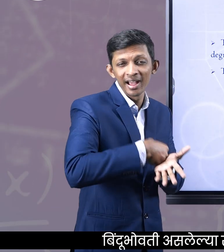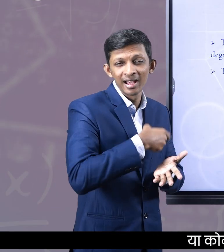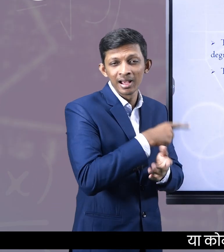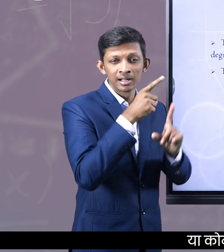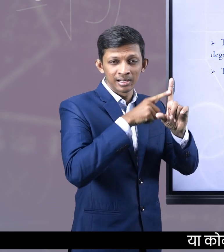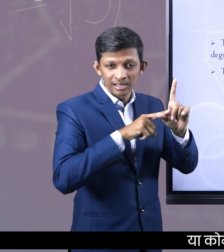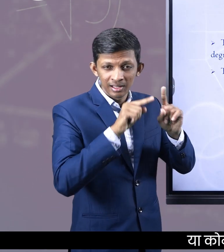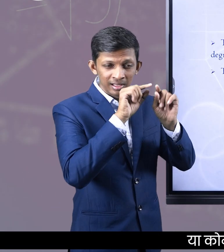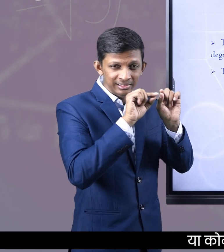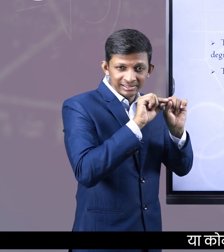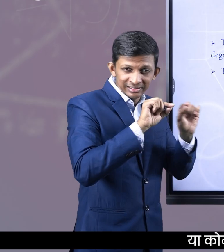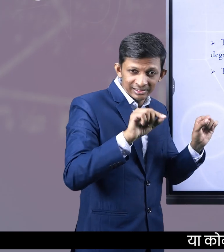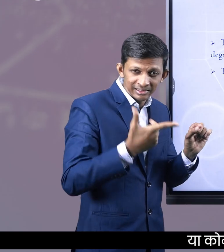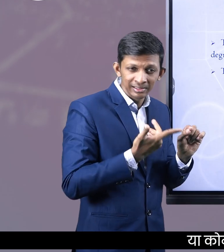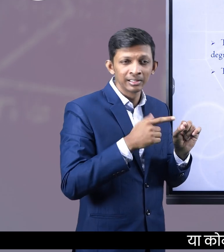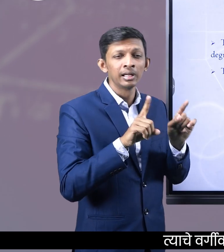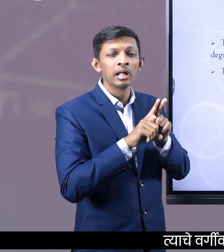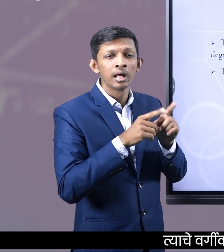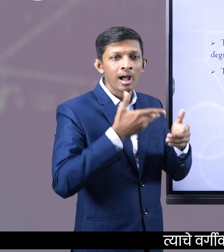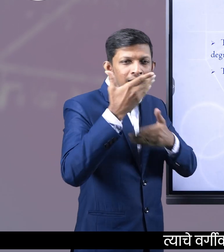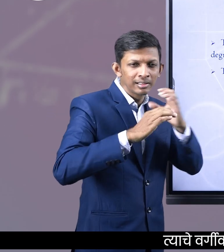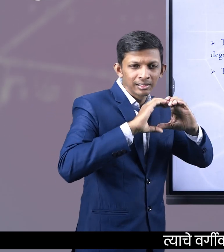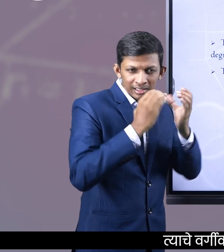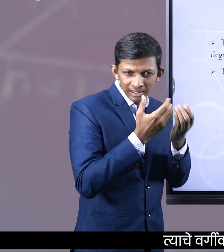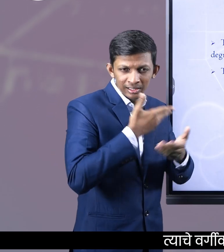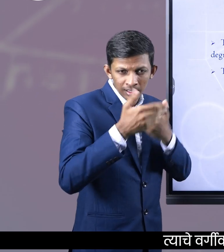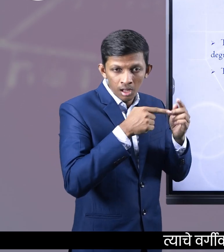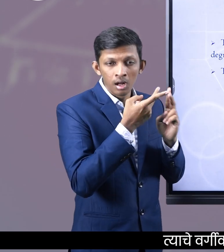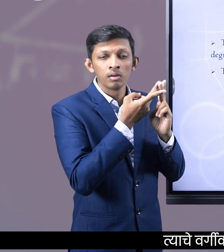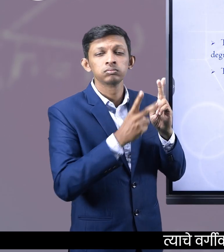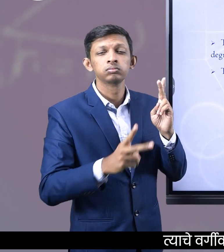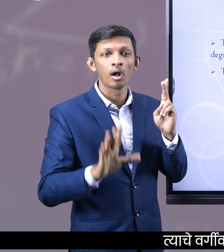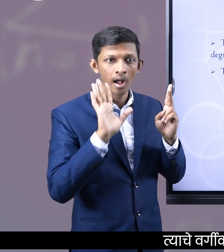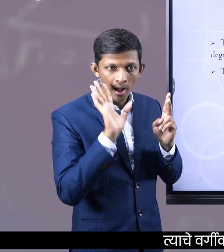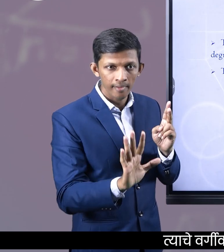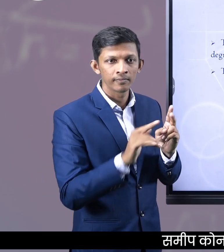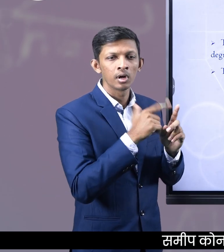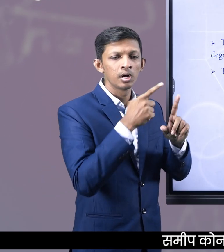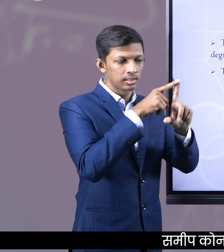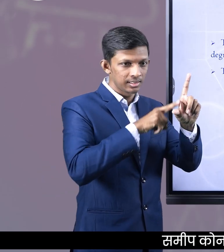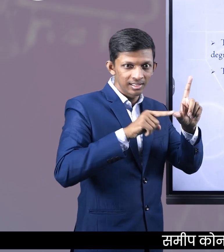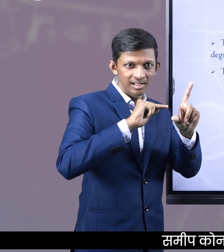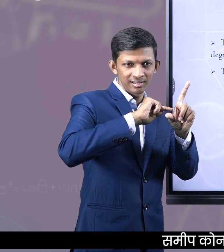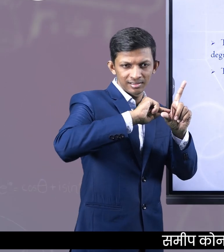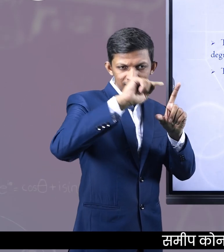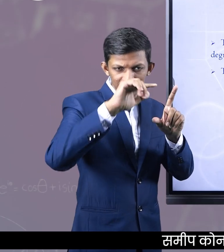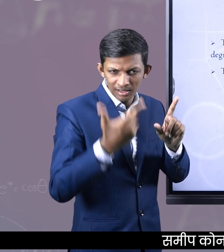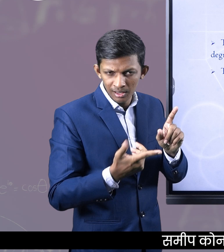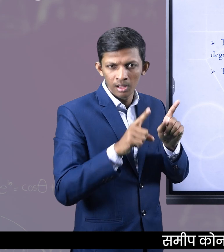या कोनांच्या आणि रेषांच्या आधारे त्याचे वर्गीकरण पुढे पूरक कोन, समीप कोन, उभे